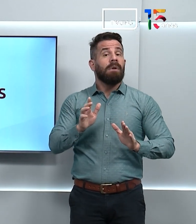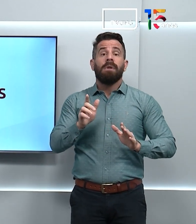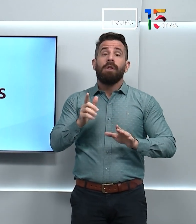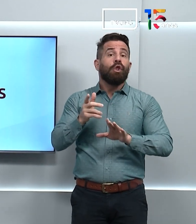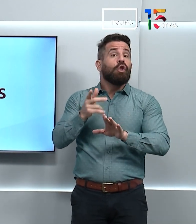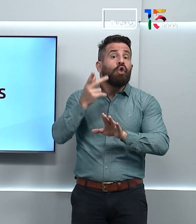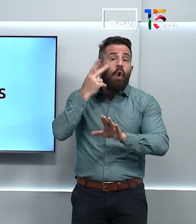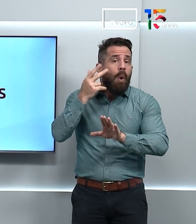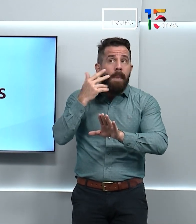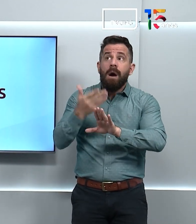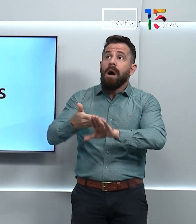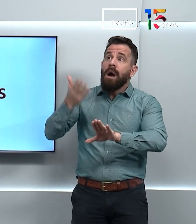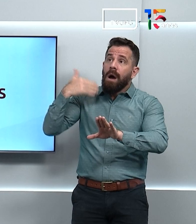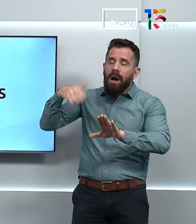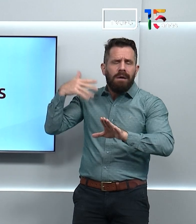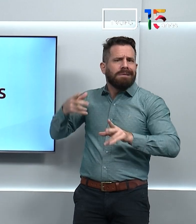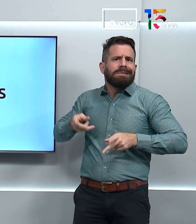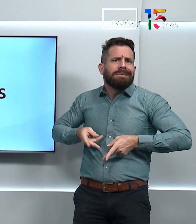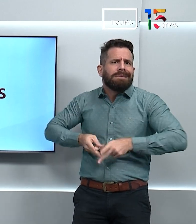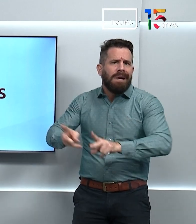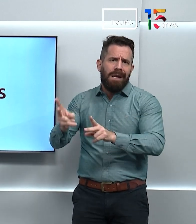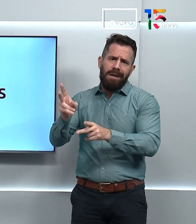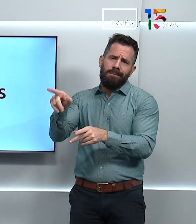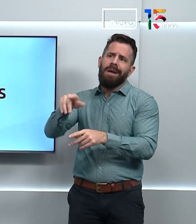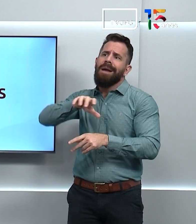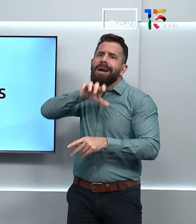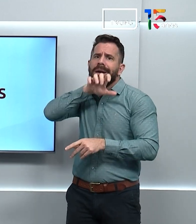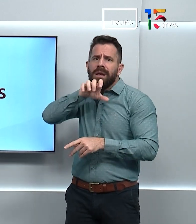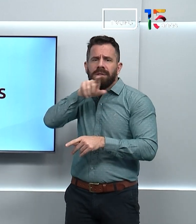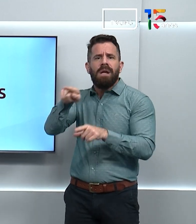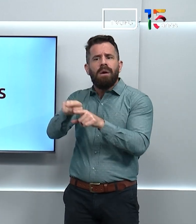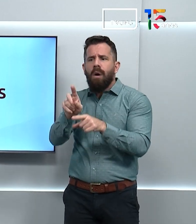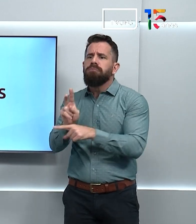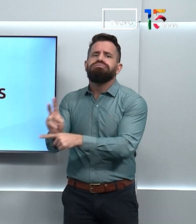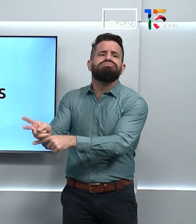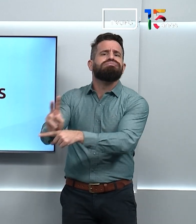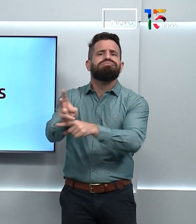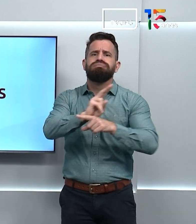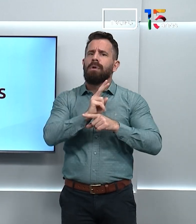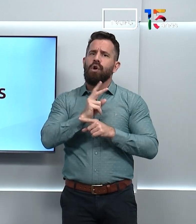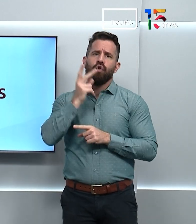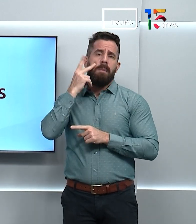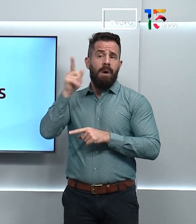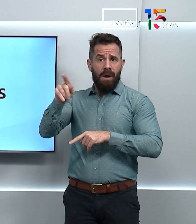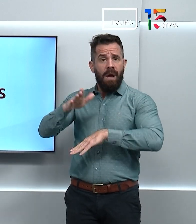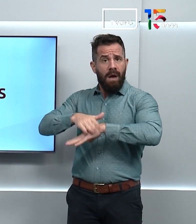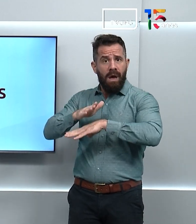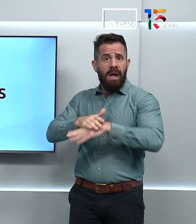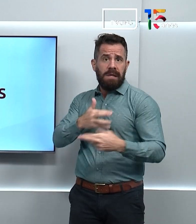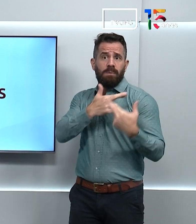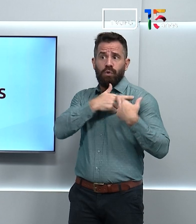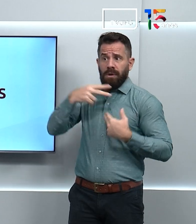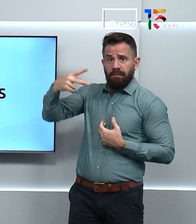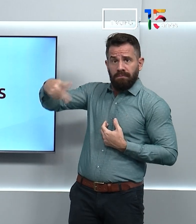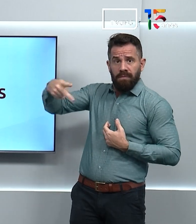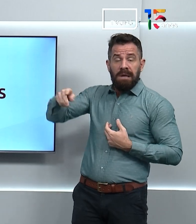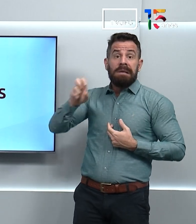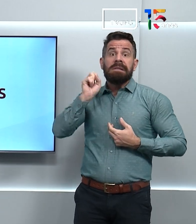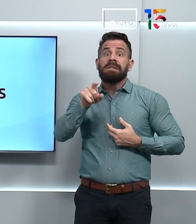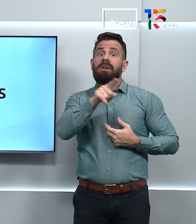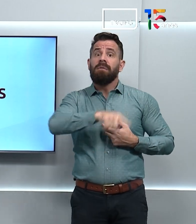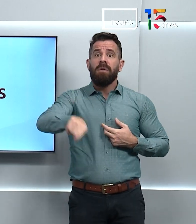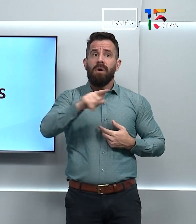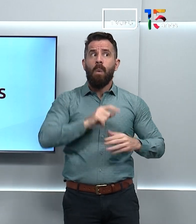foram fiscalizadas, né, pela Receita Federal, já que é o papel desse órgão fazer isso. Se você não estiver sonegando nada, mesmo que as